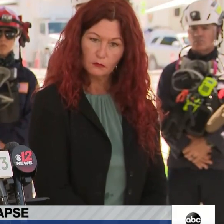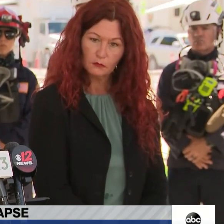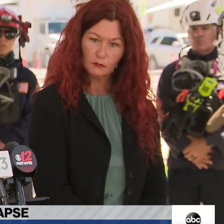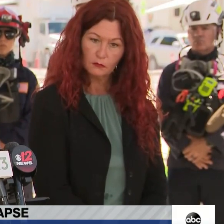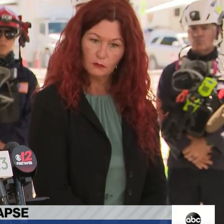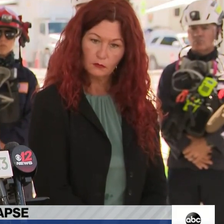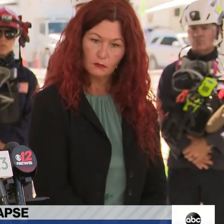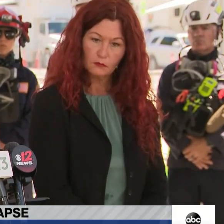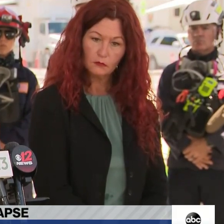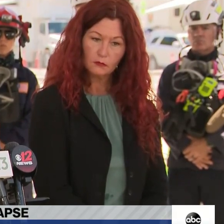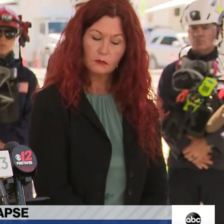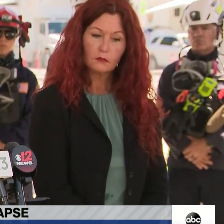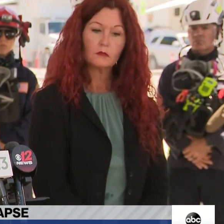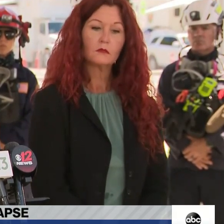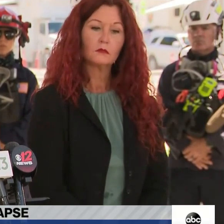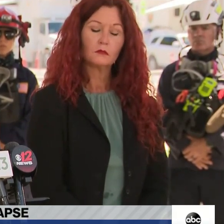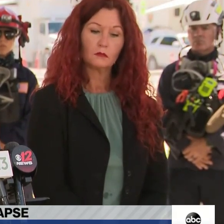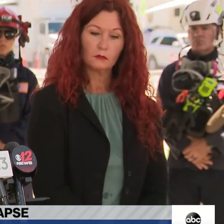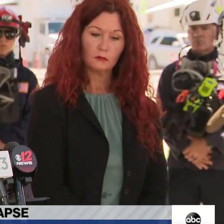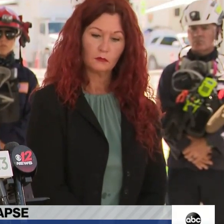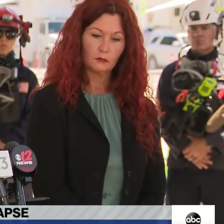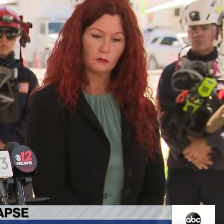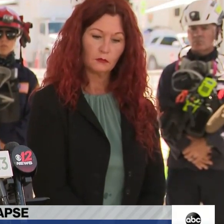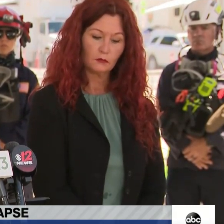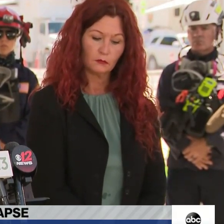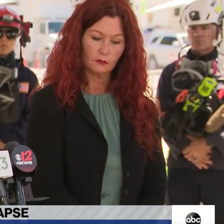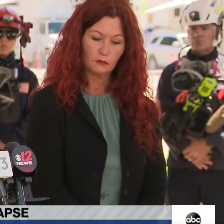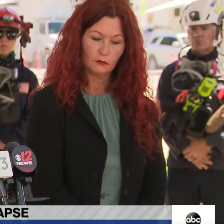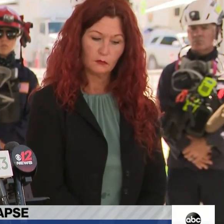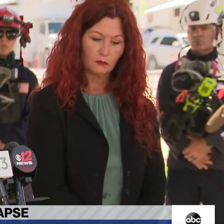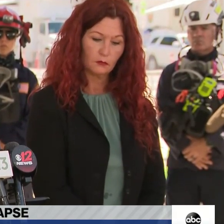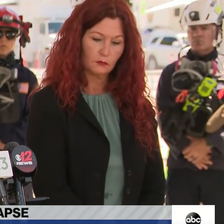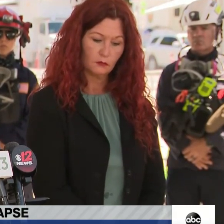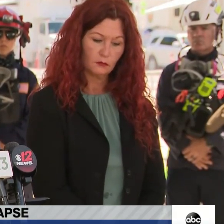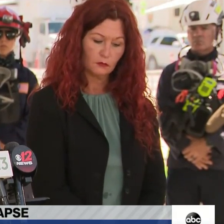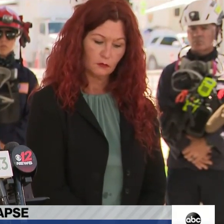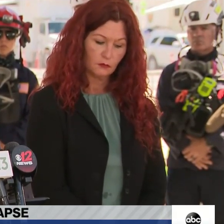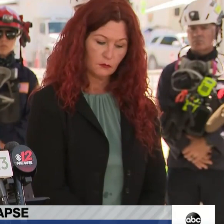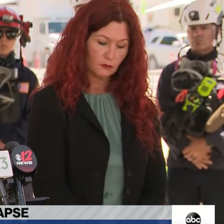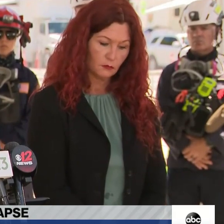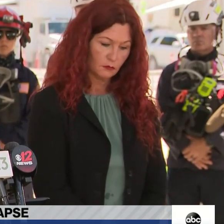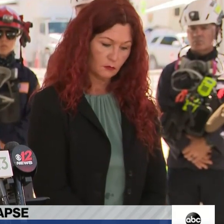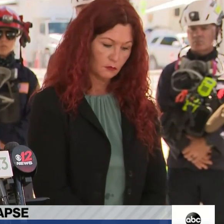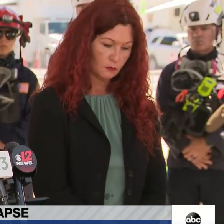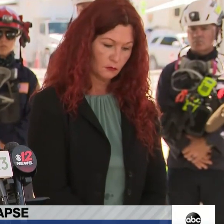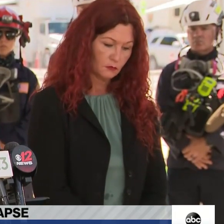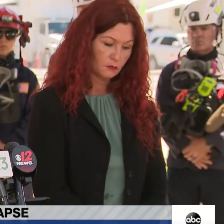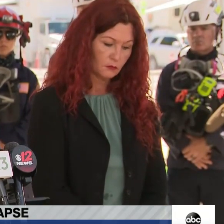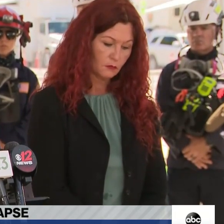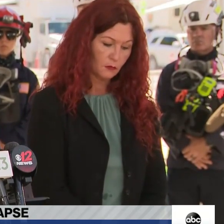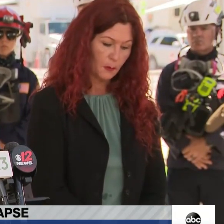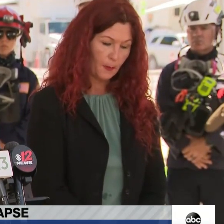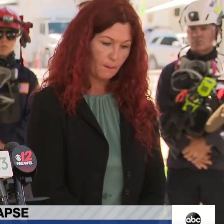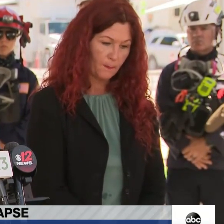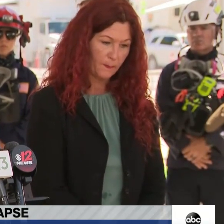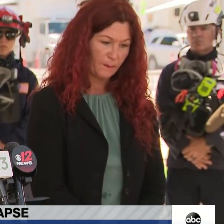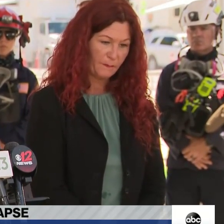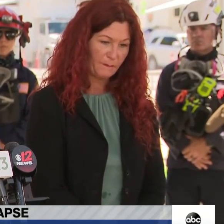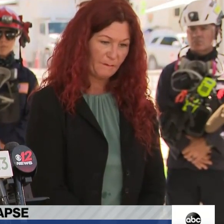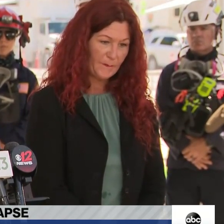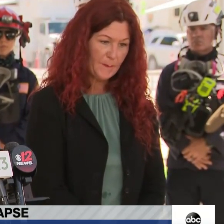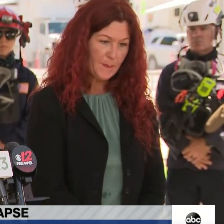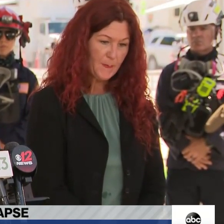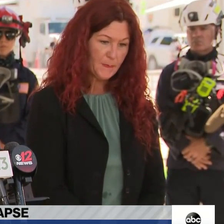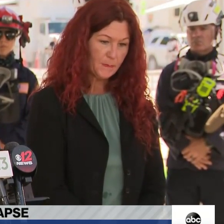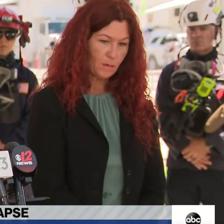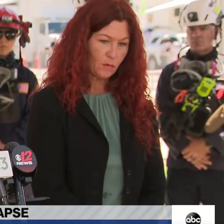entiendo muy bien que son parte de la familia. Esta mañana firmé el estado de emergencia local para el huracán Elsa